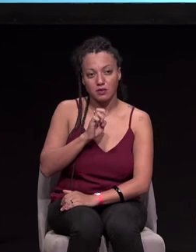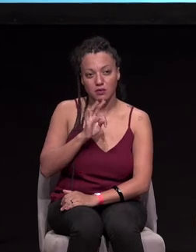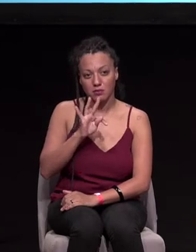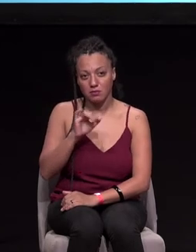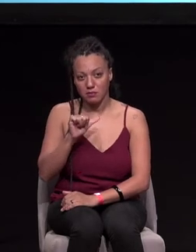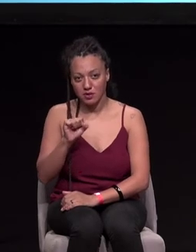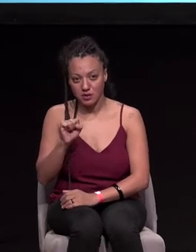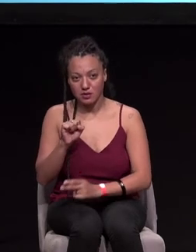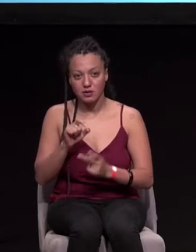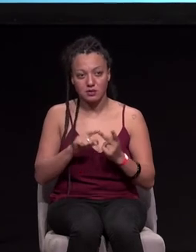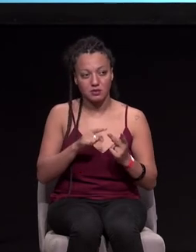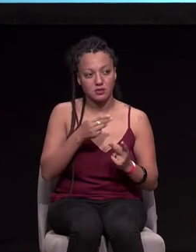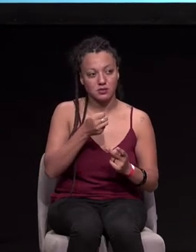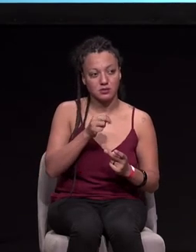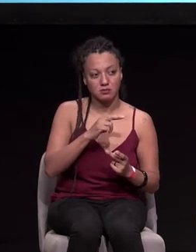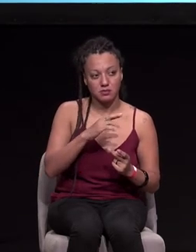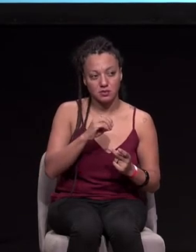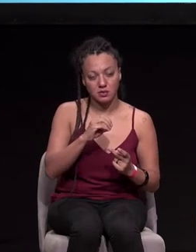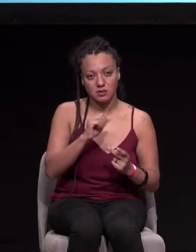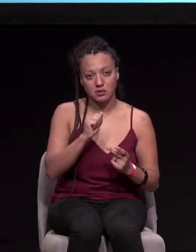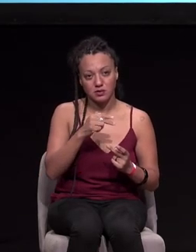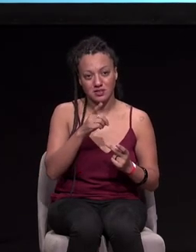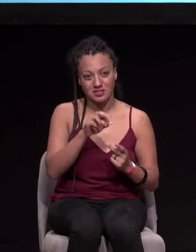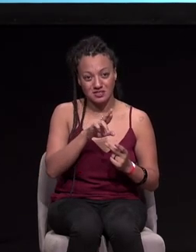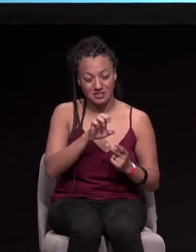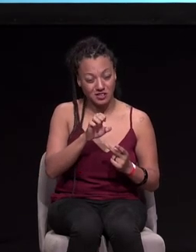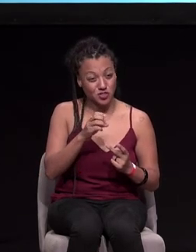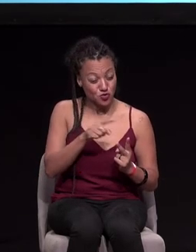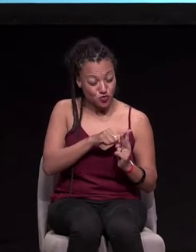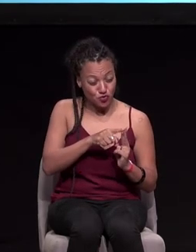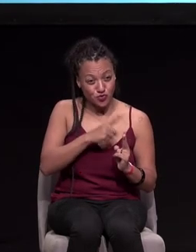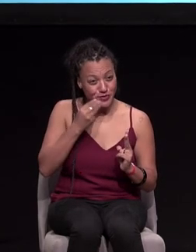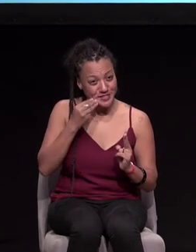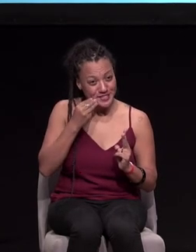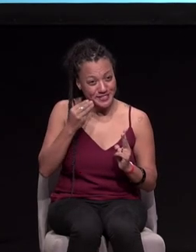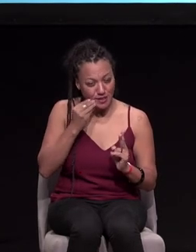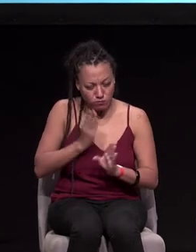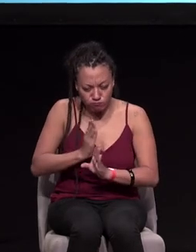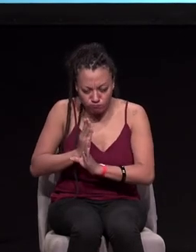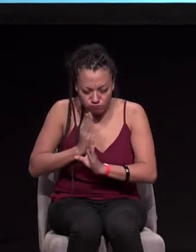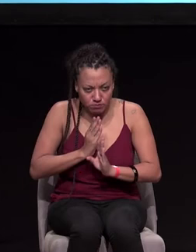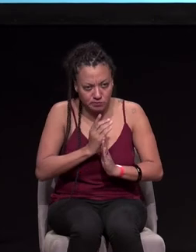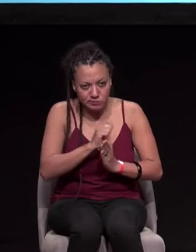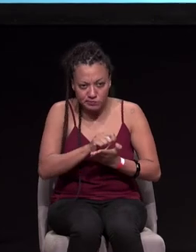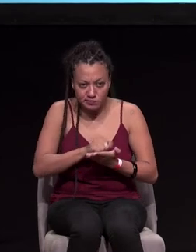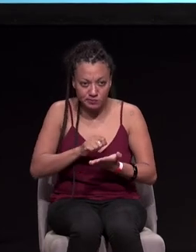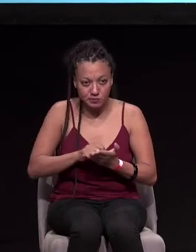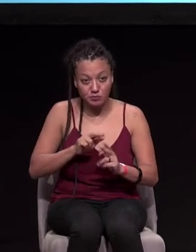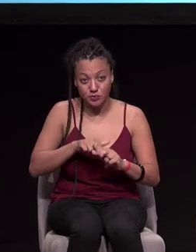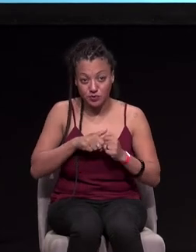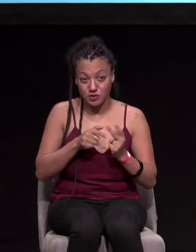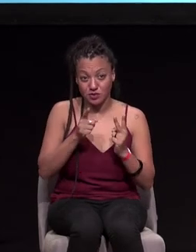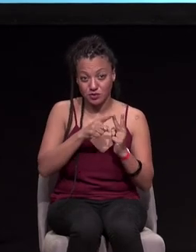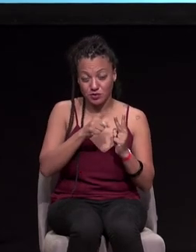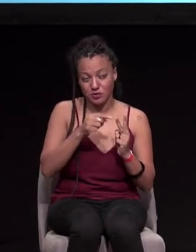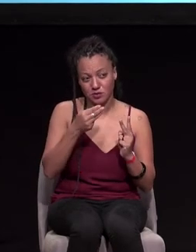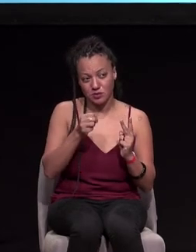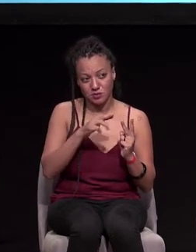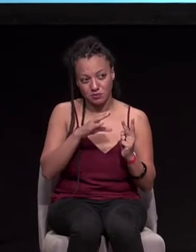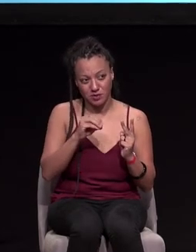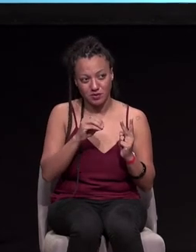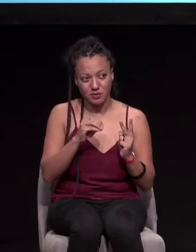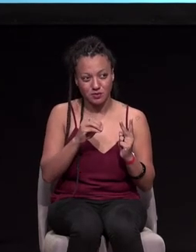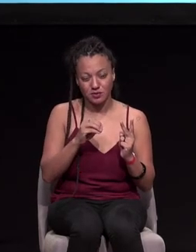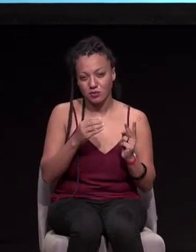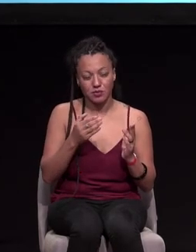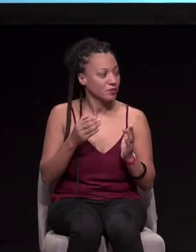caso do mário de andrade cutrim tentam preencher lacunas e eu acho que o trabalho que faz mario de andrade um pouco com o que acontece em 37